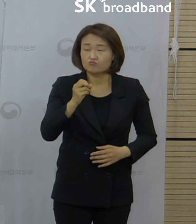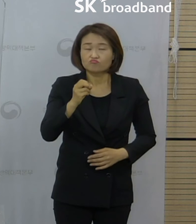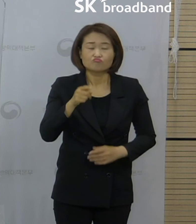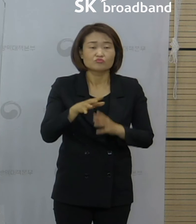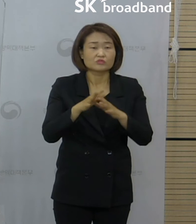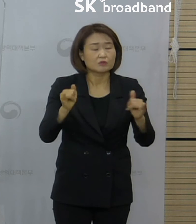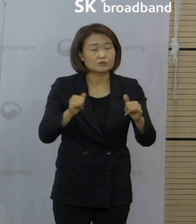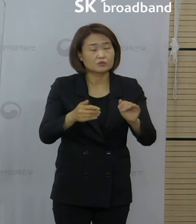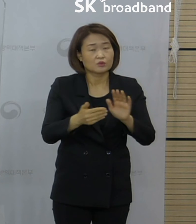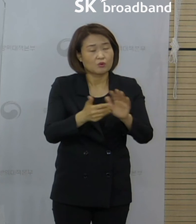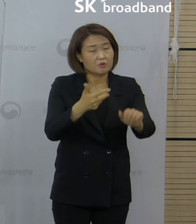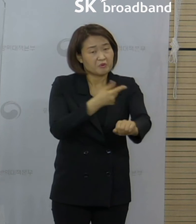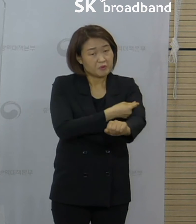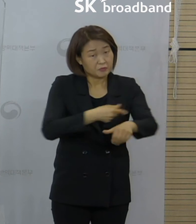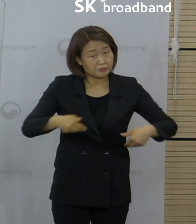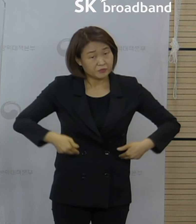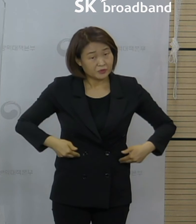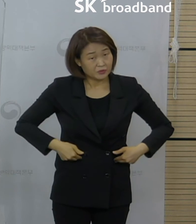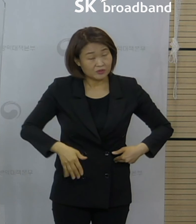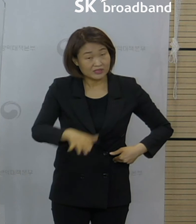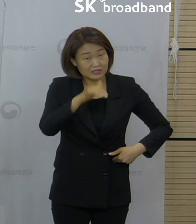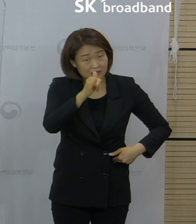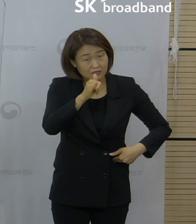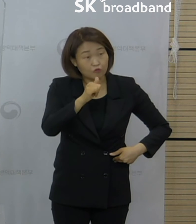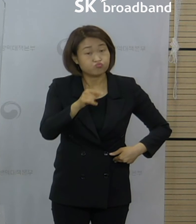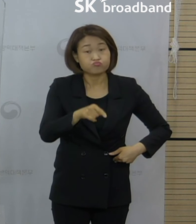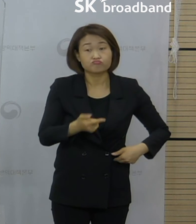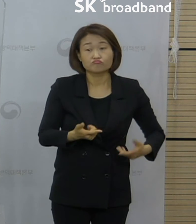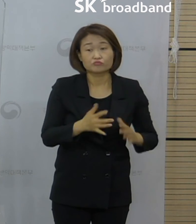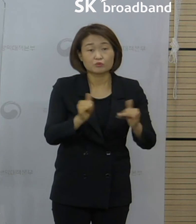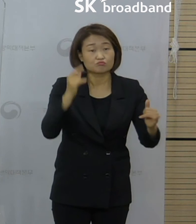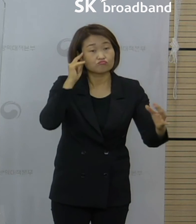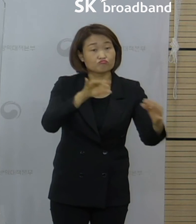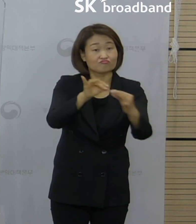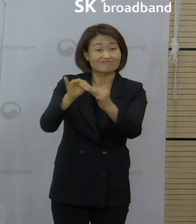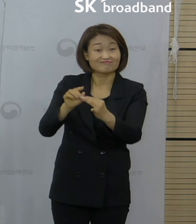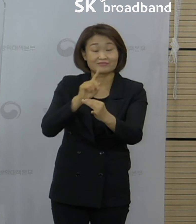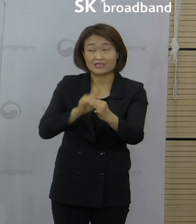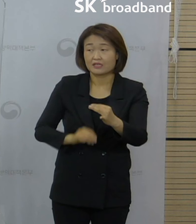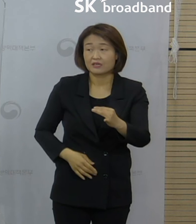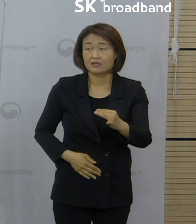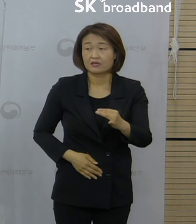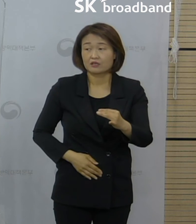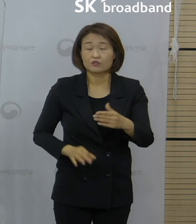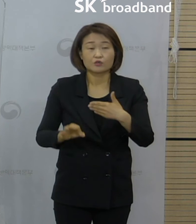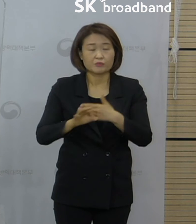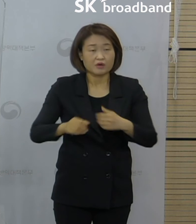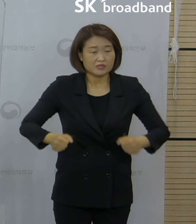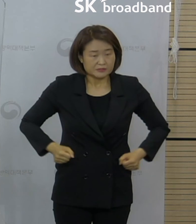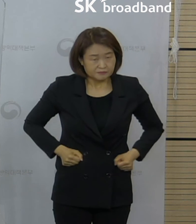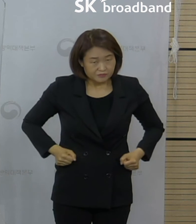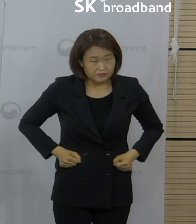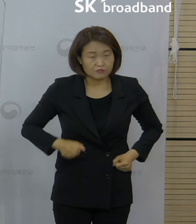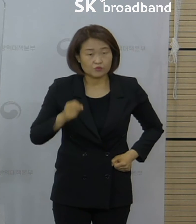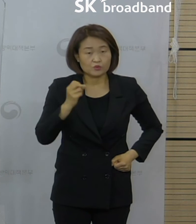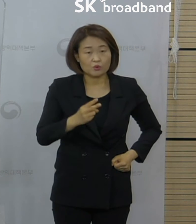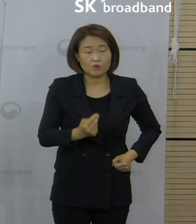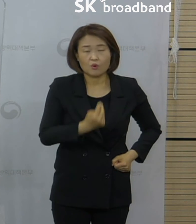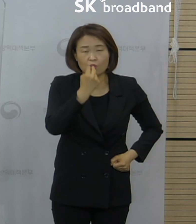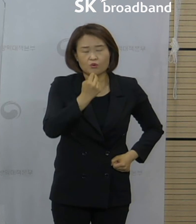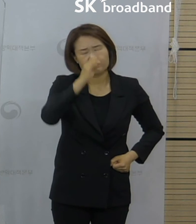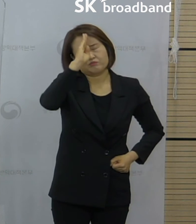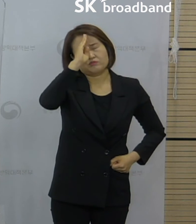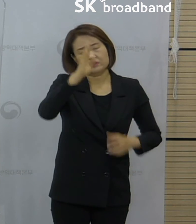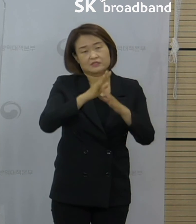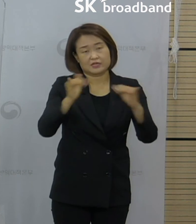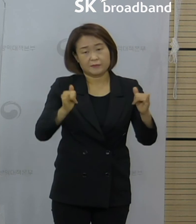접종이 필요성이 높다라는 의견이 많은 것으로 알고 있다 기자님이 설명했습니다. 신장과 호흡기 질환 외에